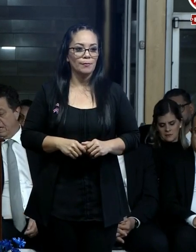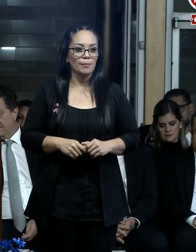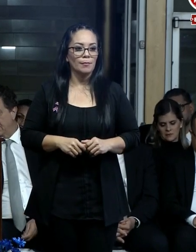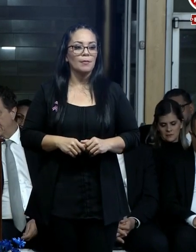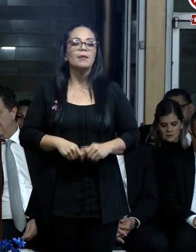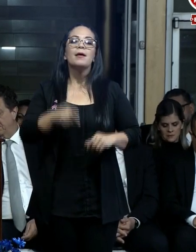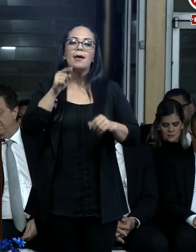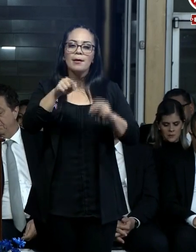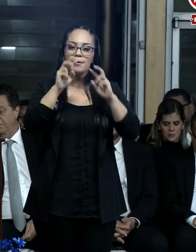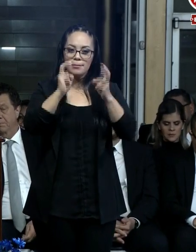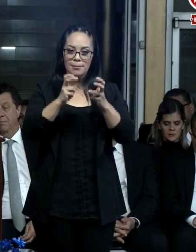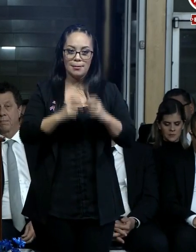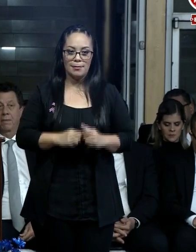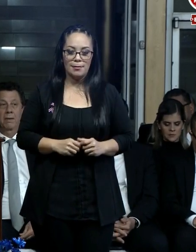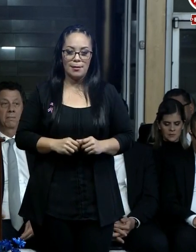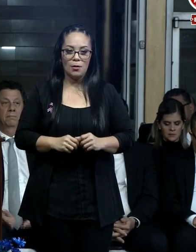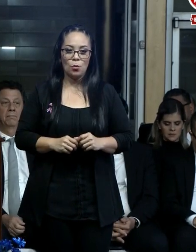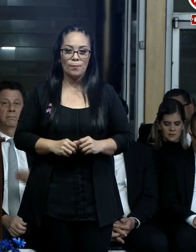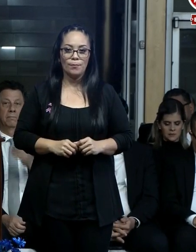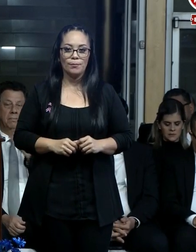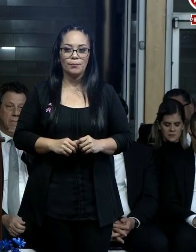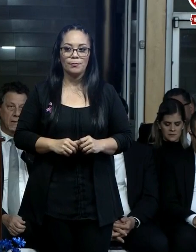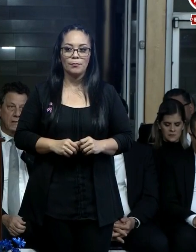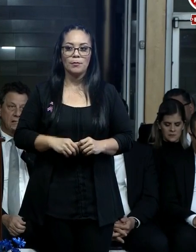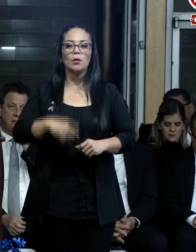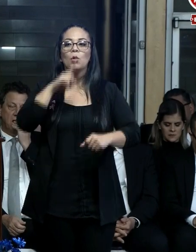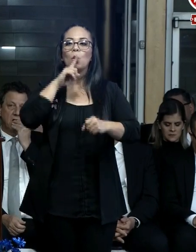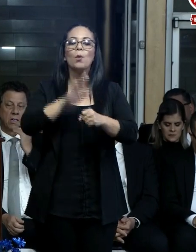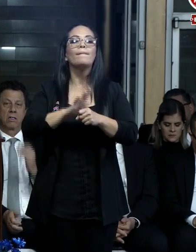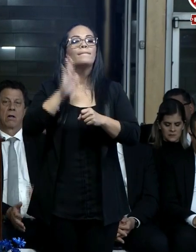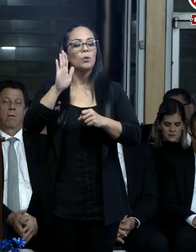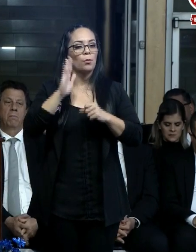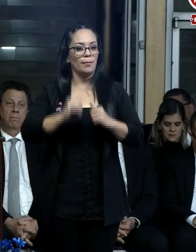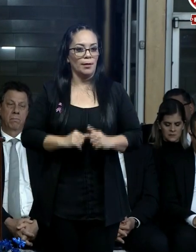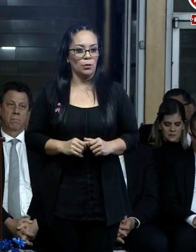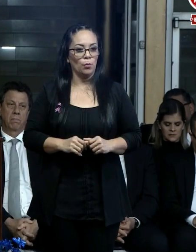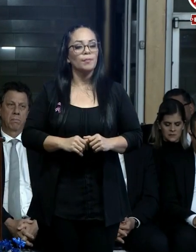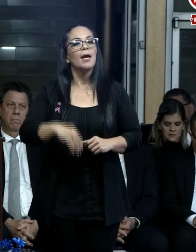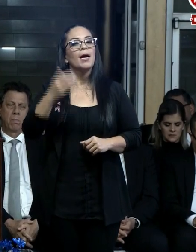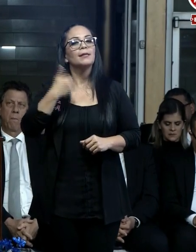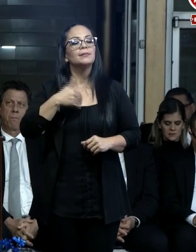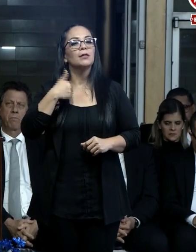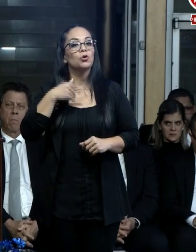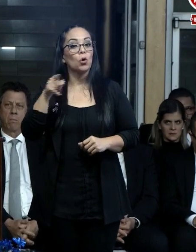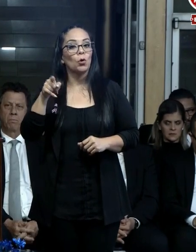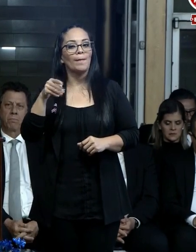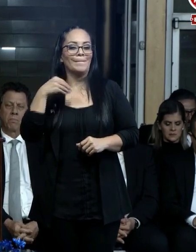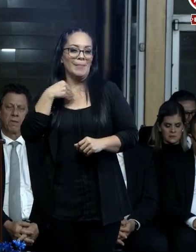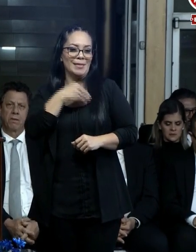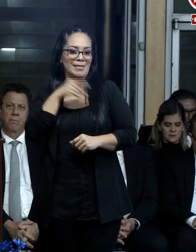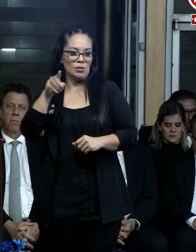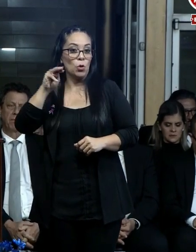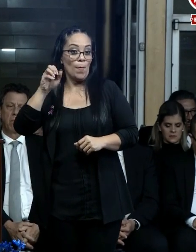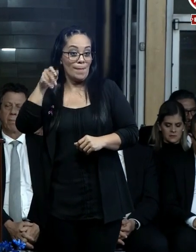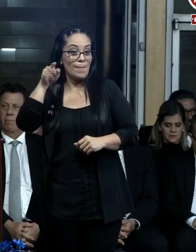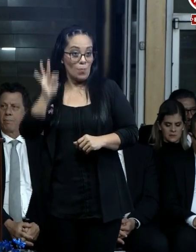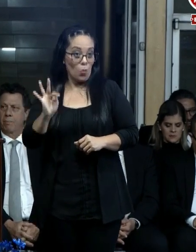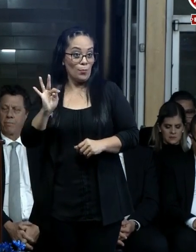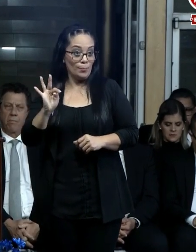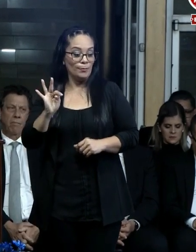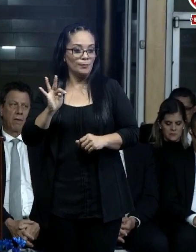ese sentido comprometo al señor ministro de Obras Públicas